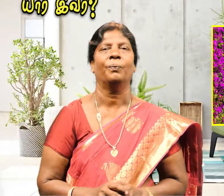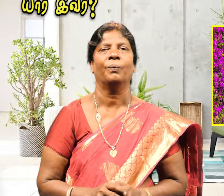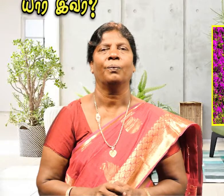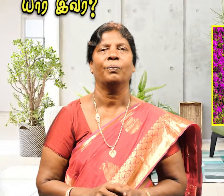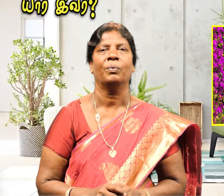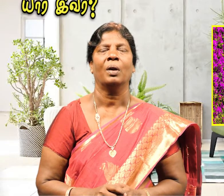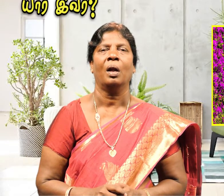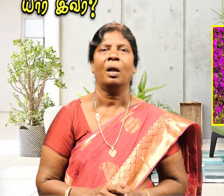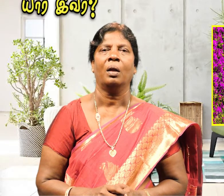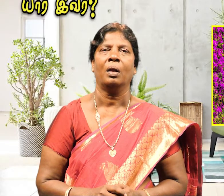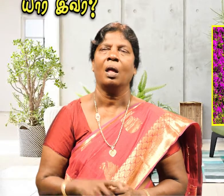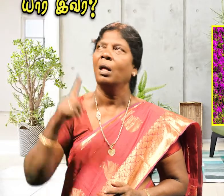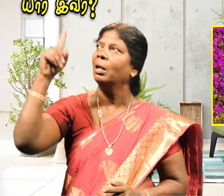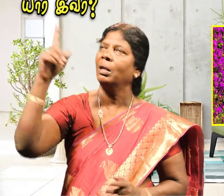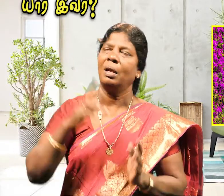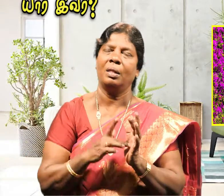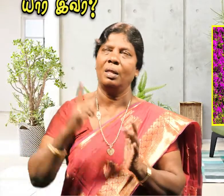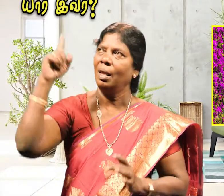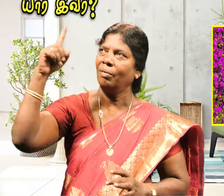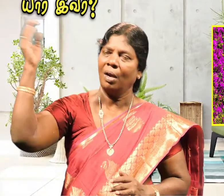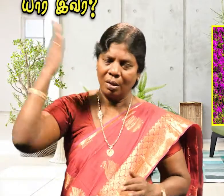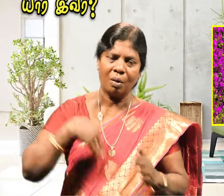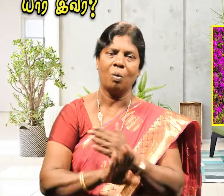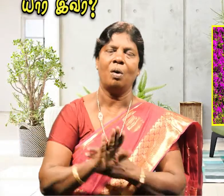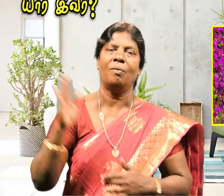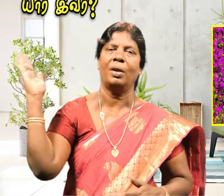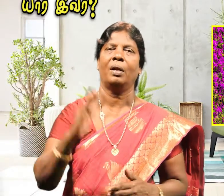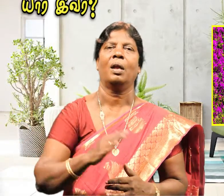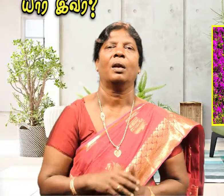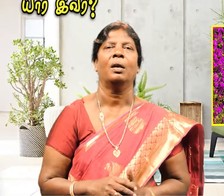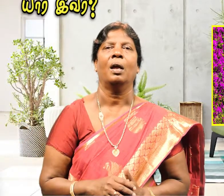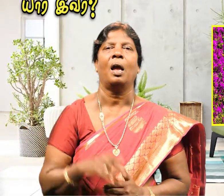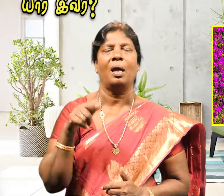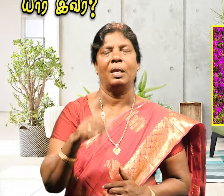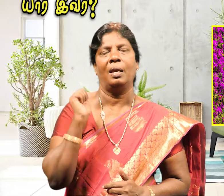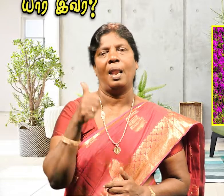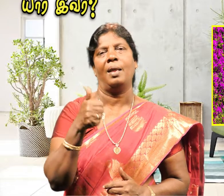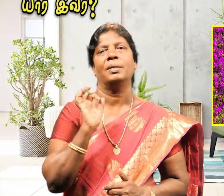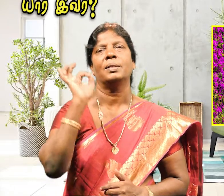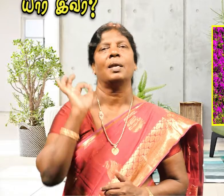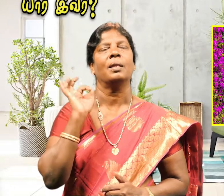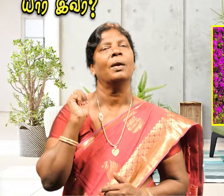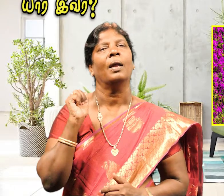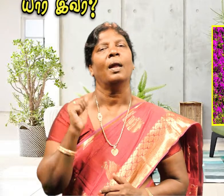செய்கிறார், கடவுள் அதற்குள் வருகிறார். இது எவ்வளவு நல்ல செய்தி அல்லவா?